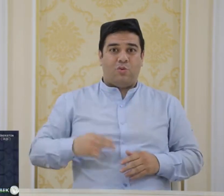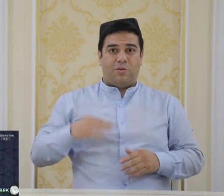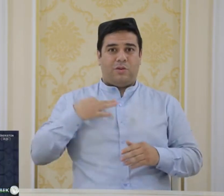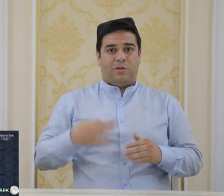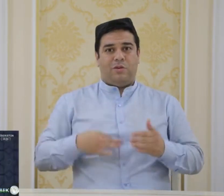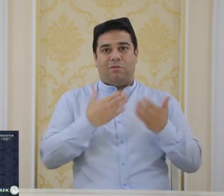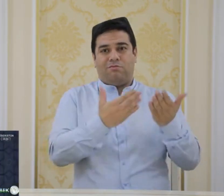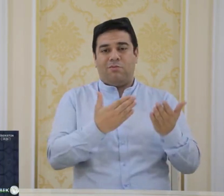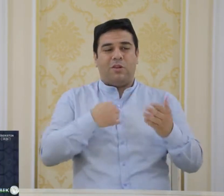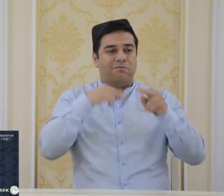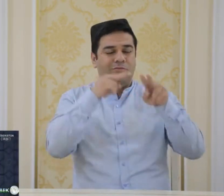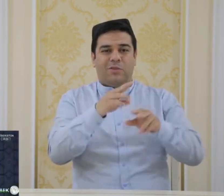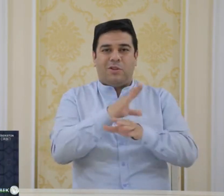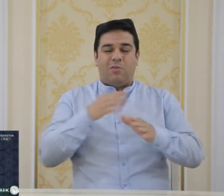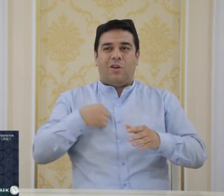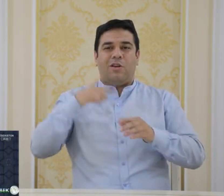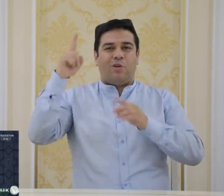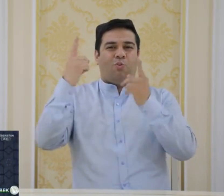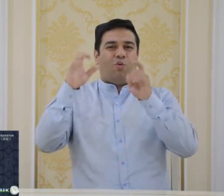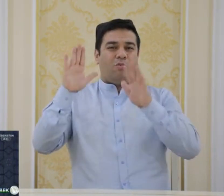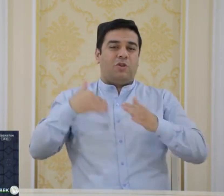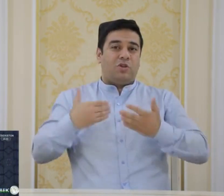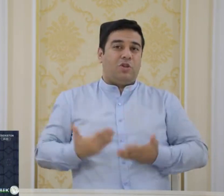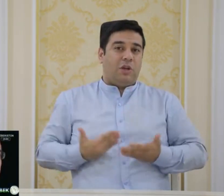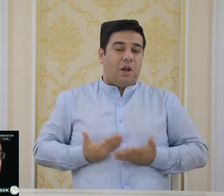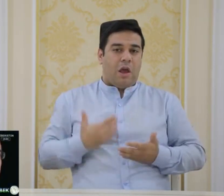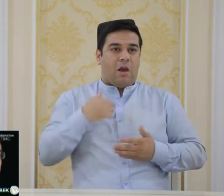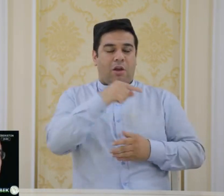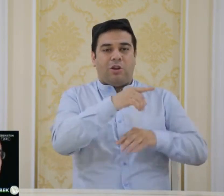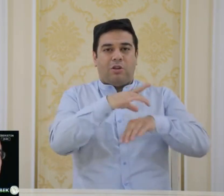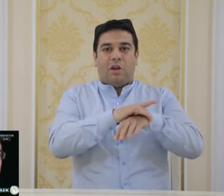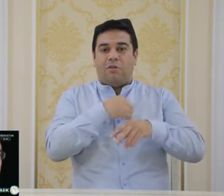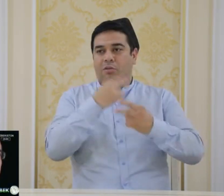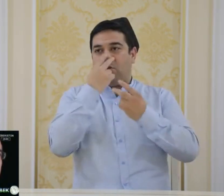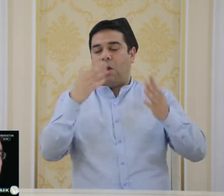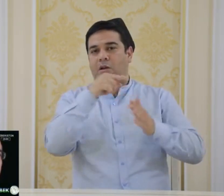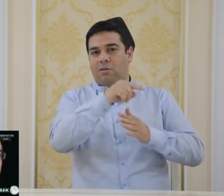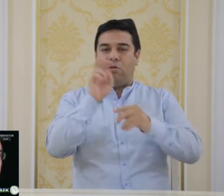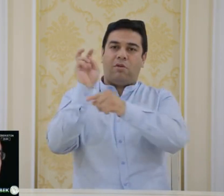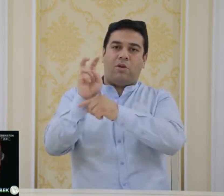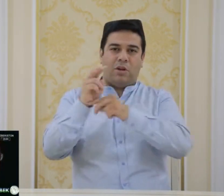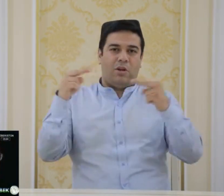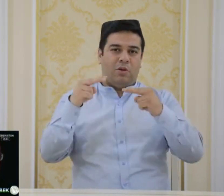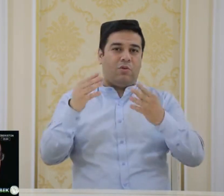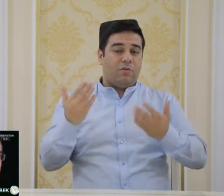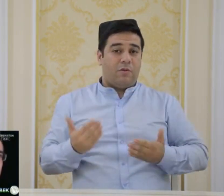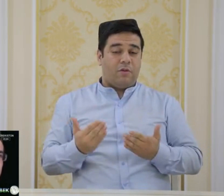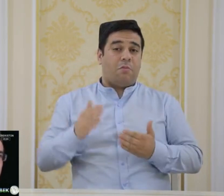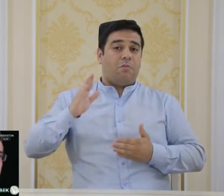bo'lib qolar ekan. Endi bizlarni ayolingiz qanday o'tganlar? Ayolingizni ular shu keyin